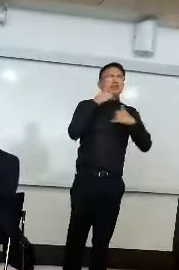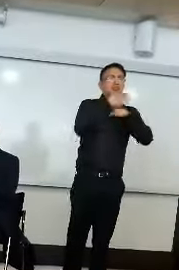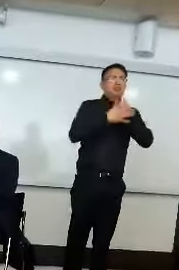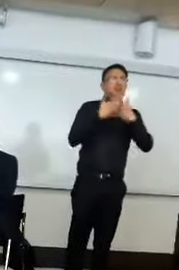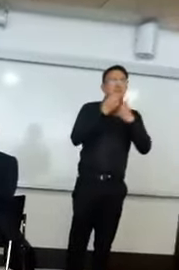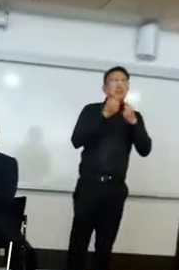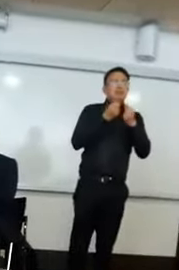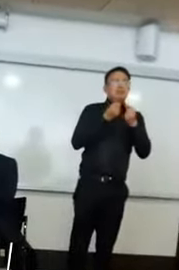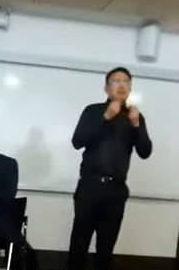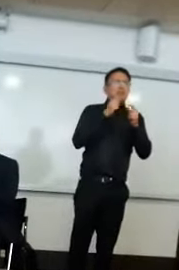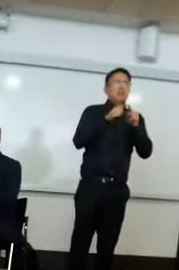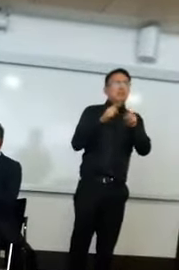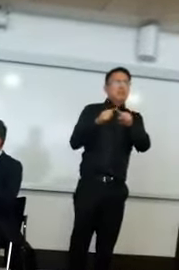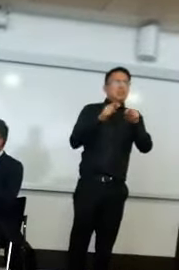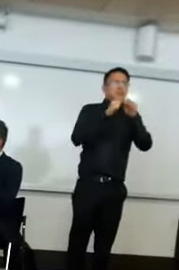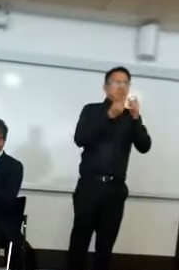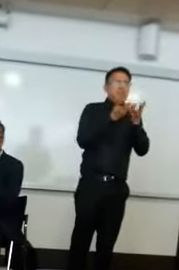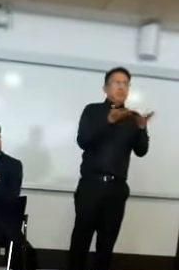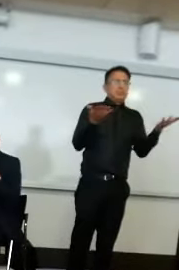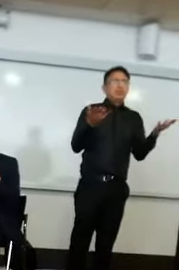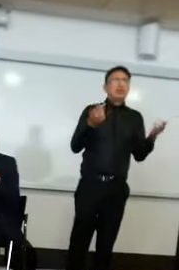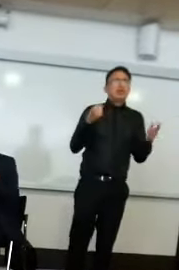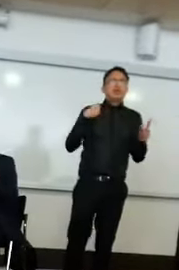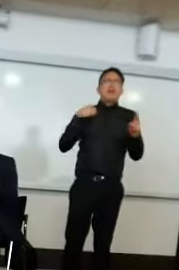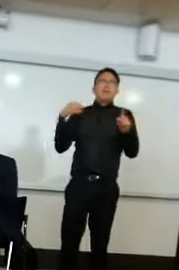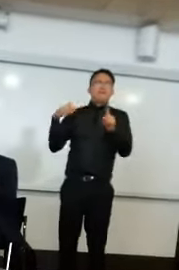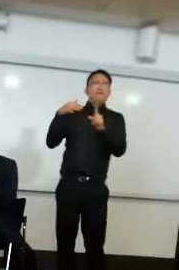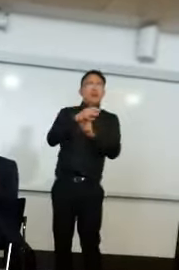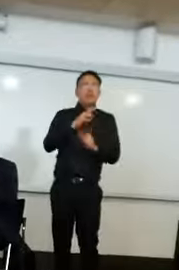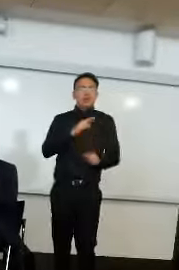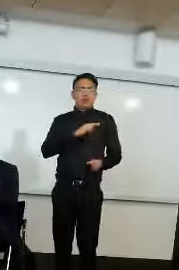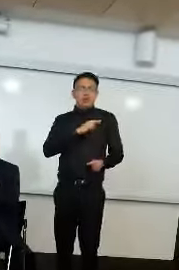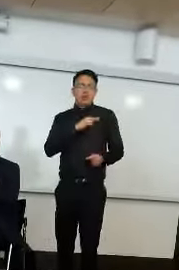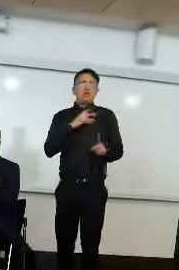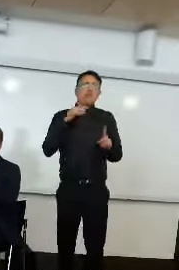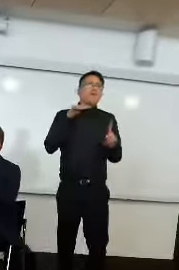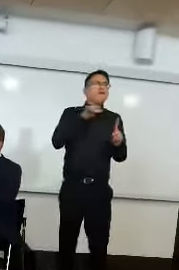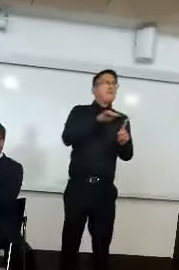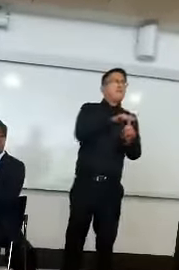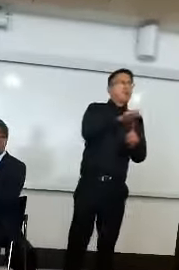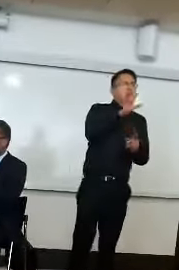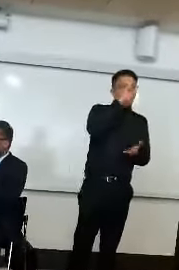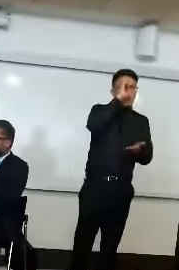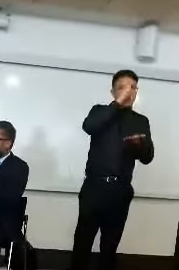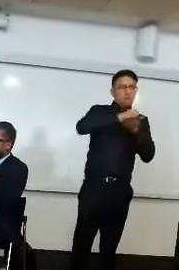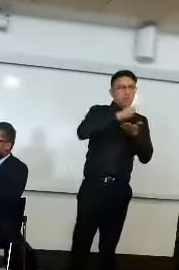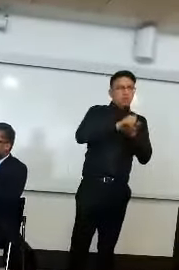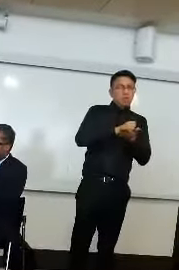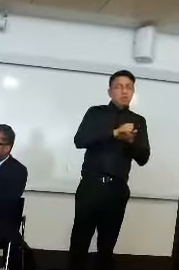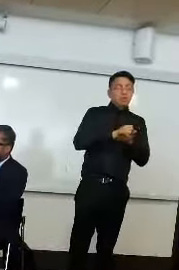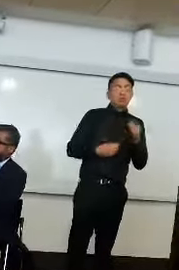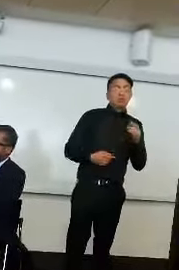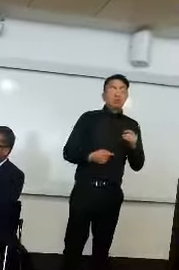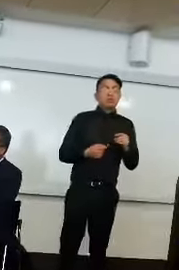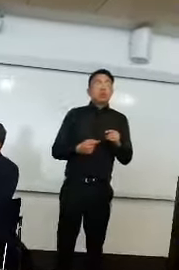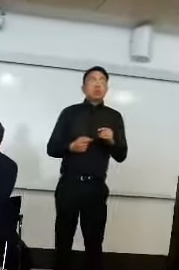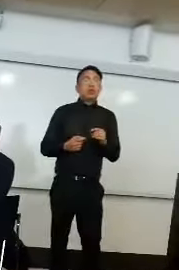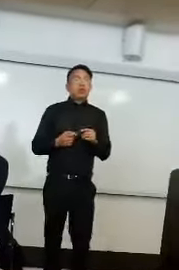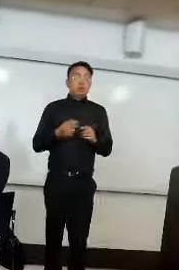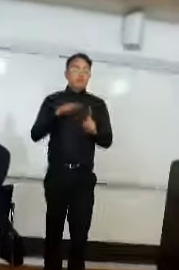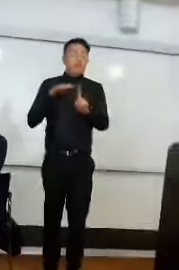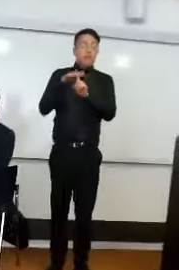donde incide la religión, donde inciden formas de pensar, la opinión, sobre la pura razón justificativa sobre la razón